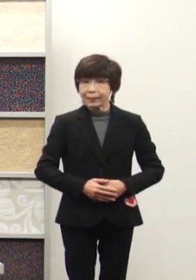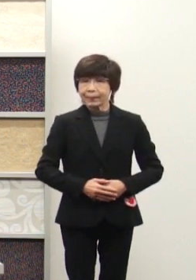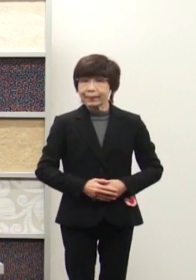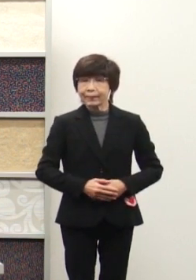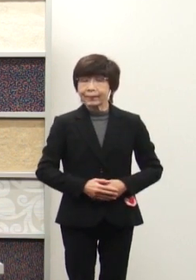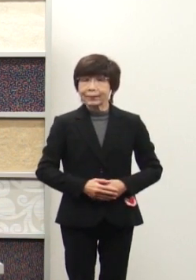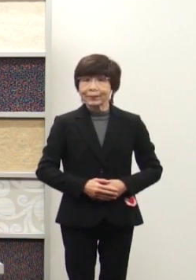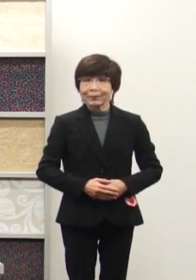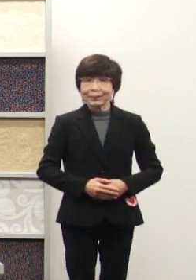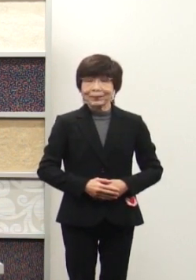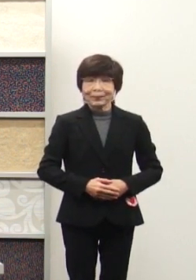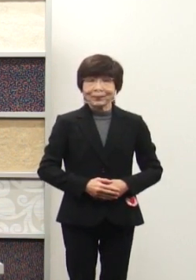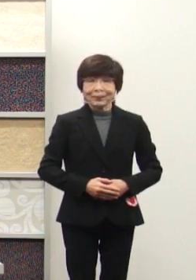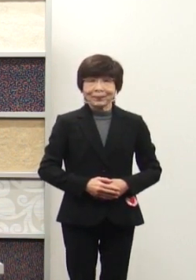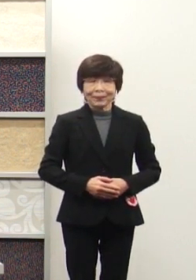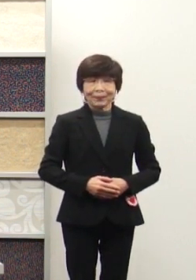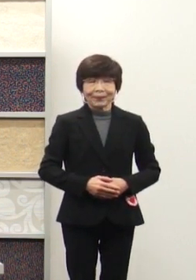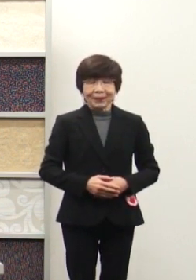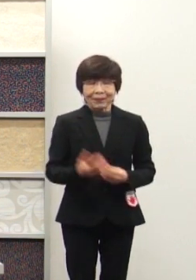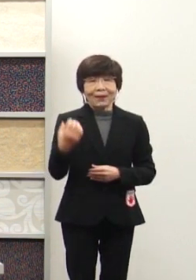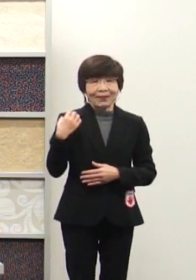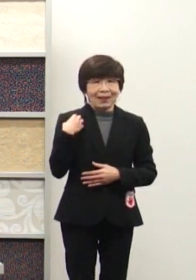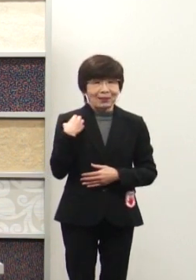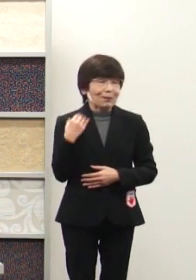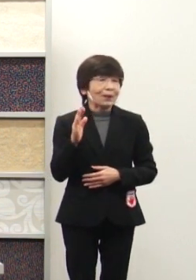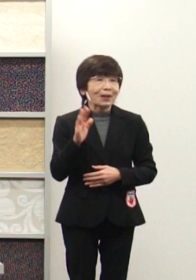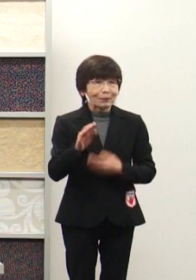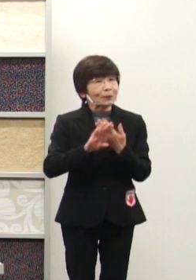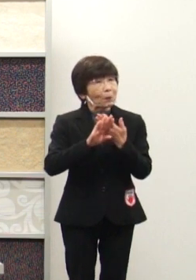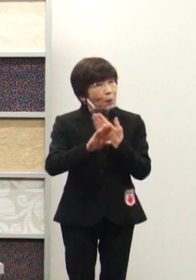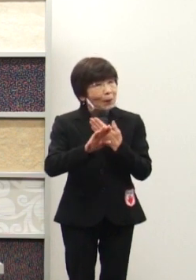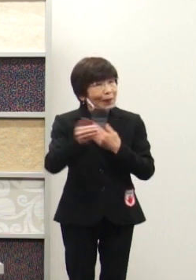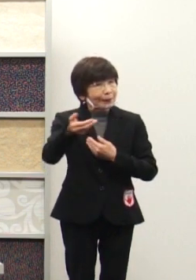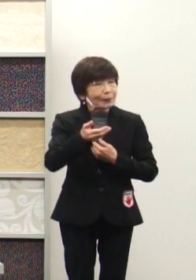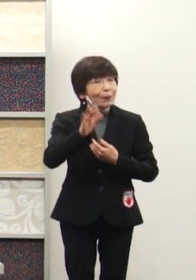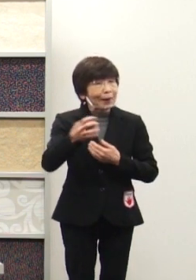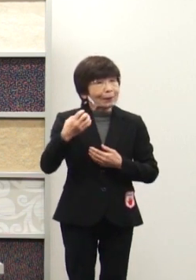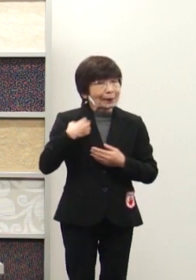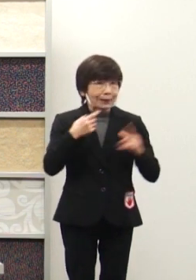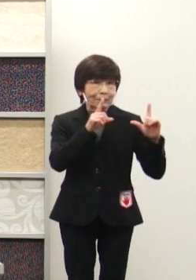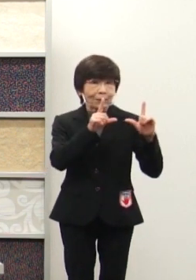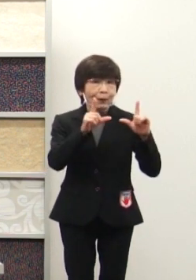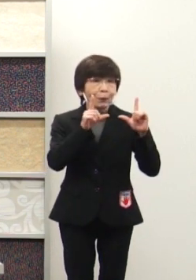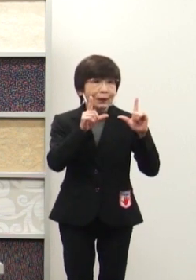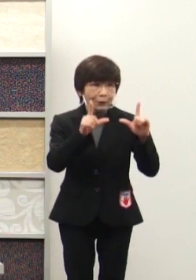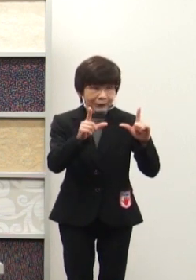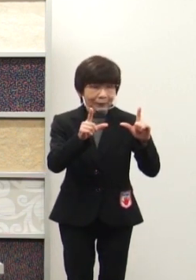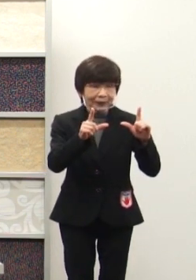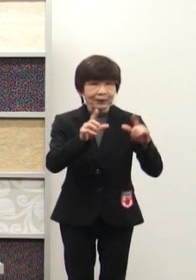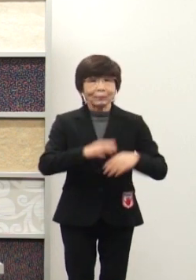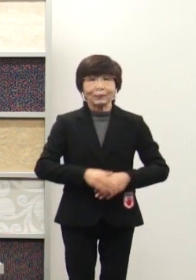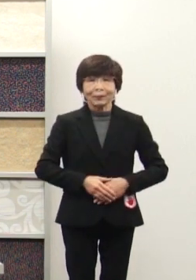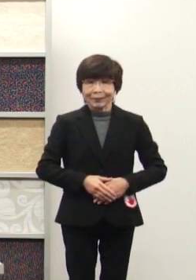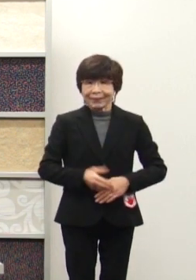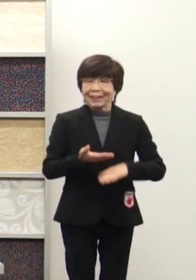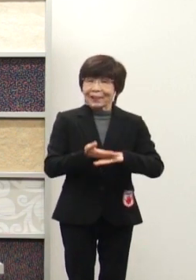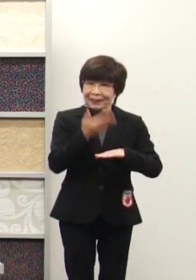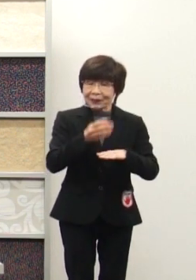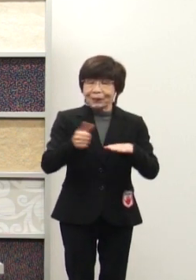はい、じゃあこの後担当課も残りますので、質問等またあればよろしくお願いしたいと思います。それでは以上をもちまして、